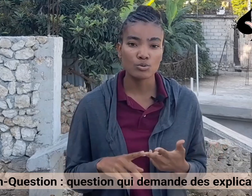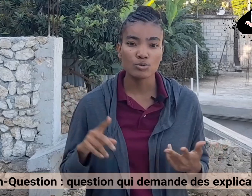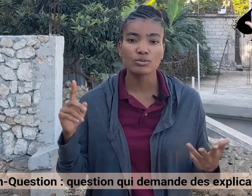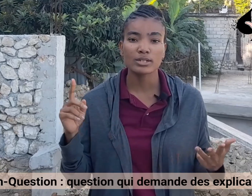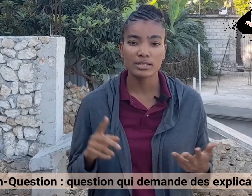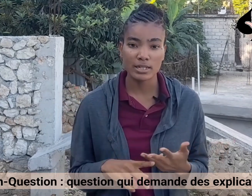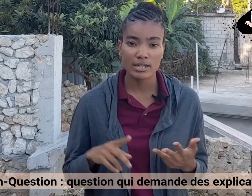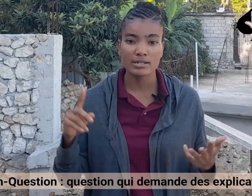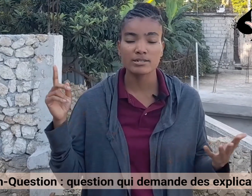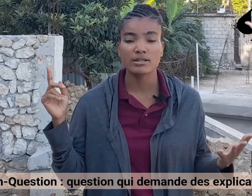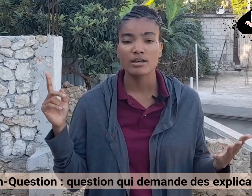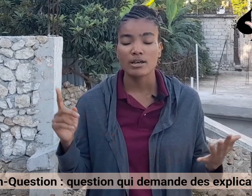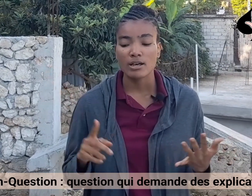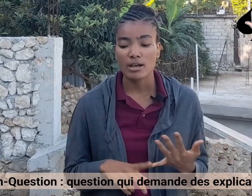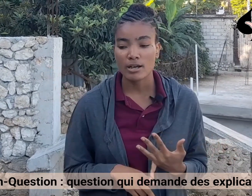où, qui est-ce,